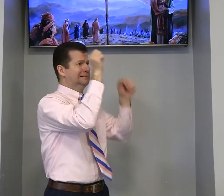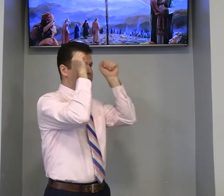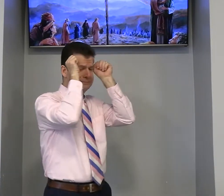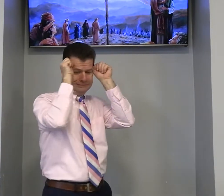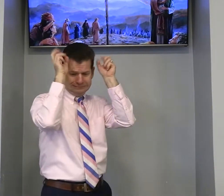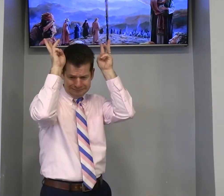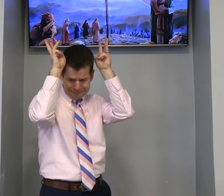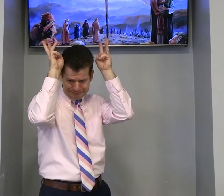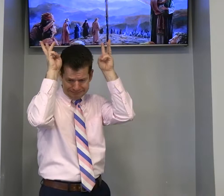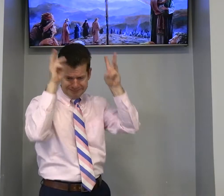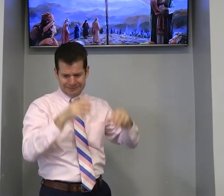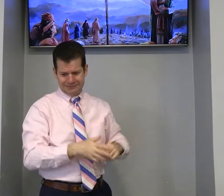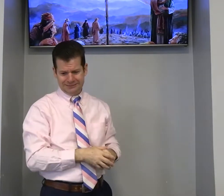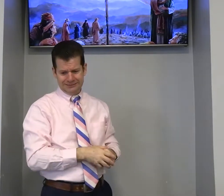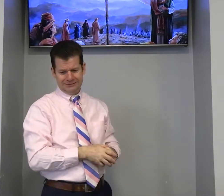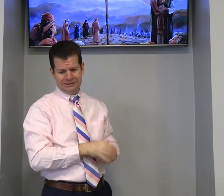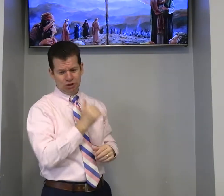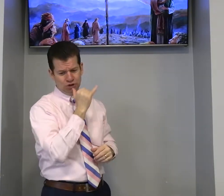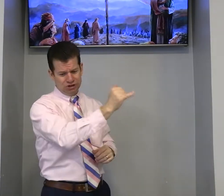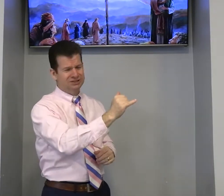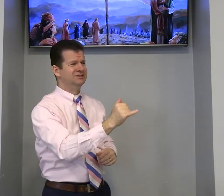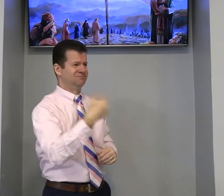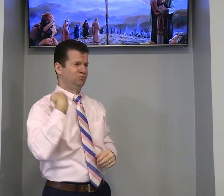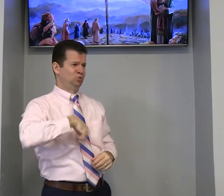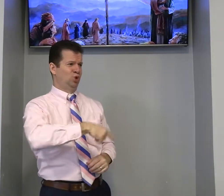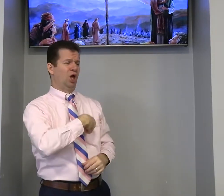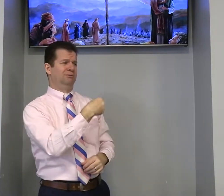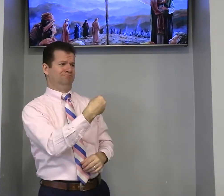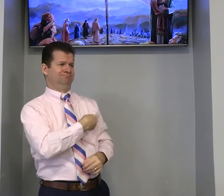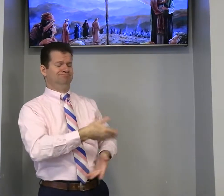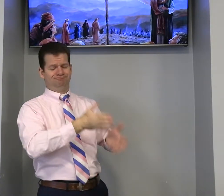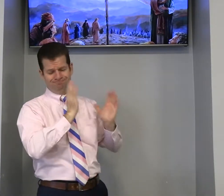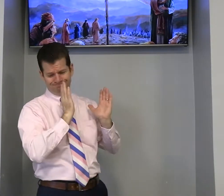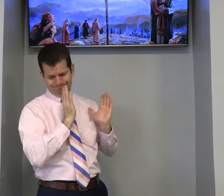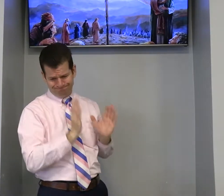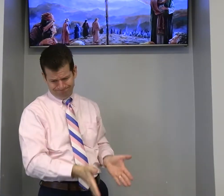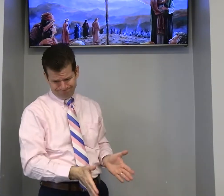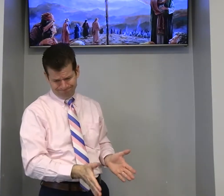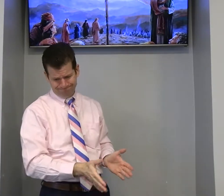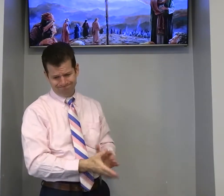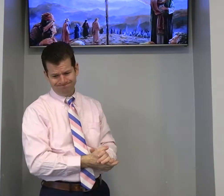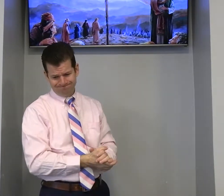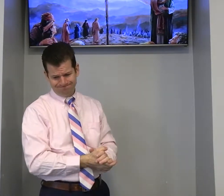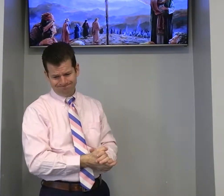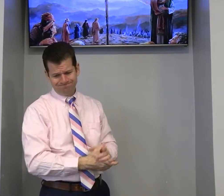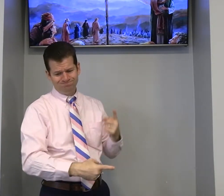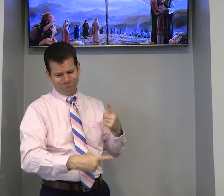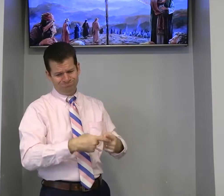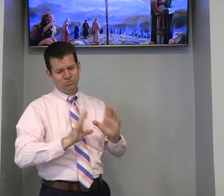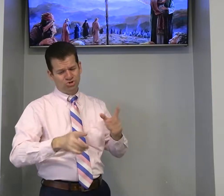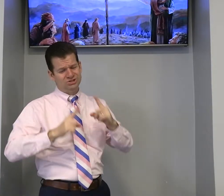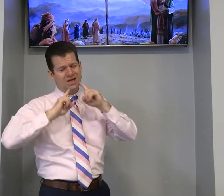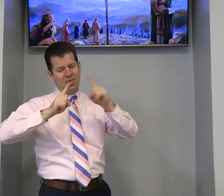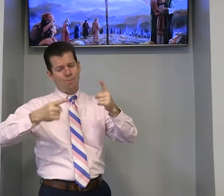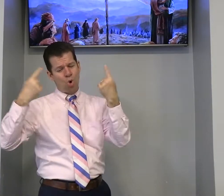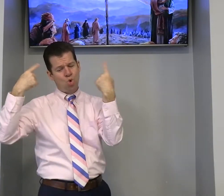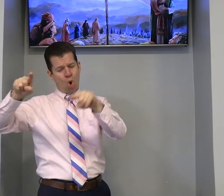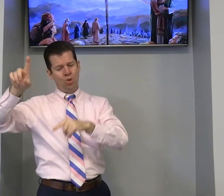desespero, eles foram para Moisés e dizendo: nós pecamos, porque